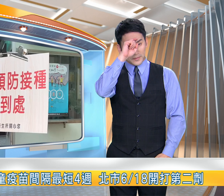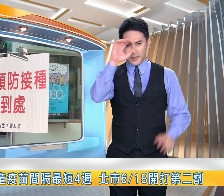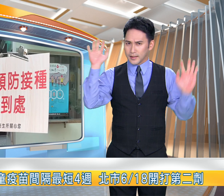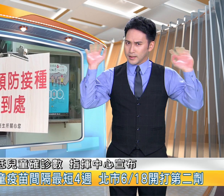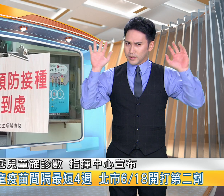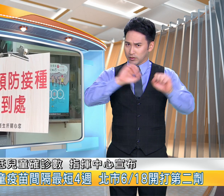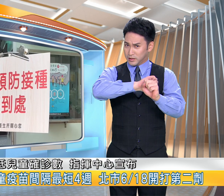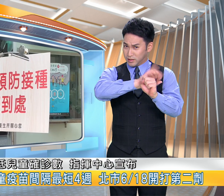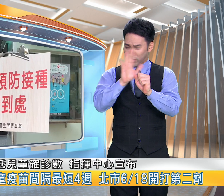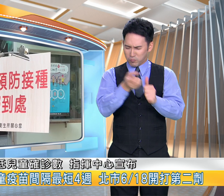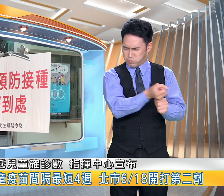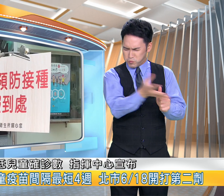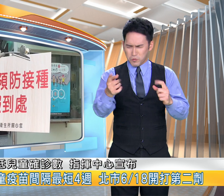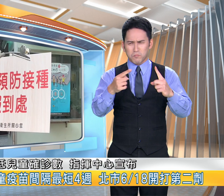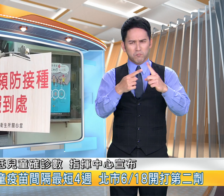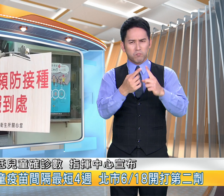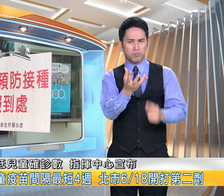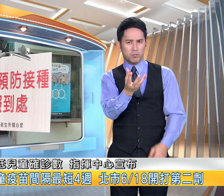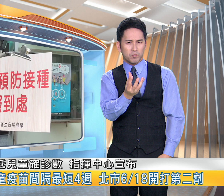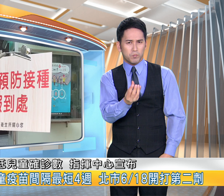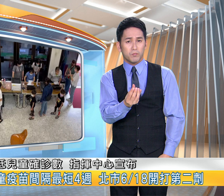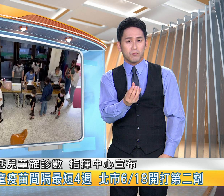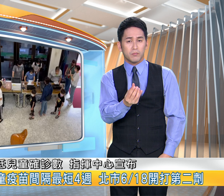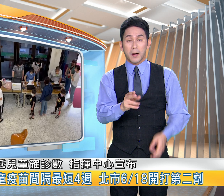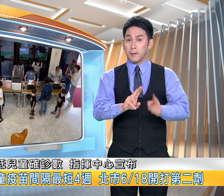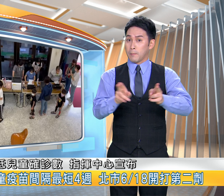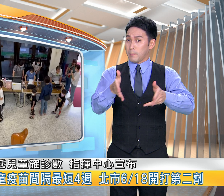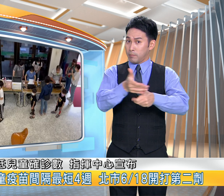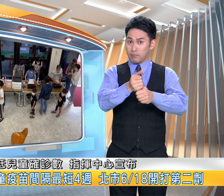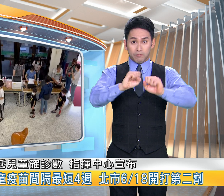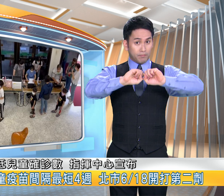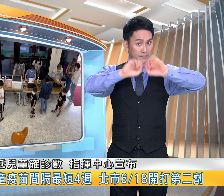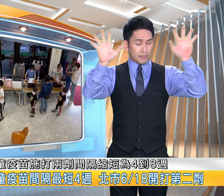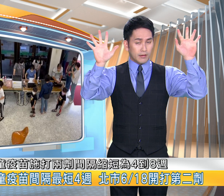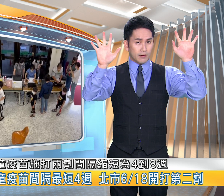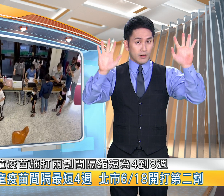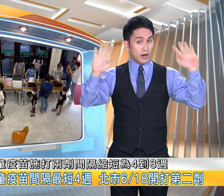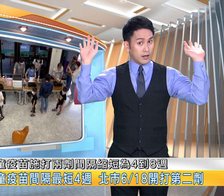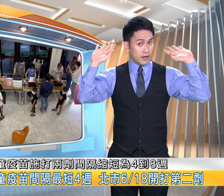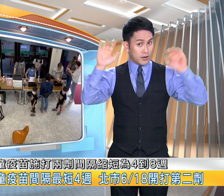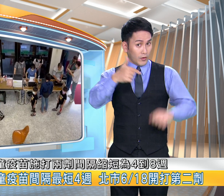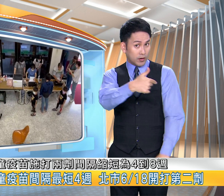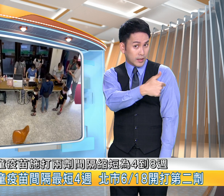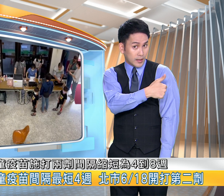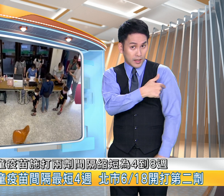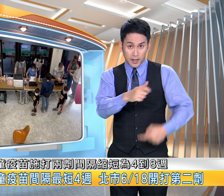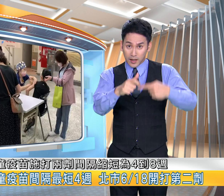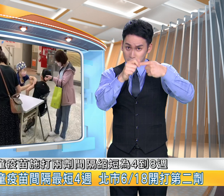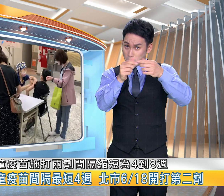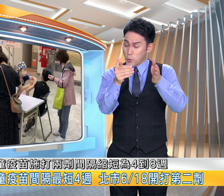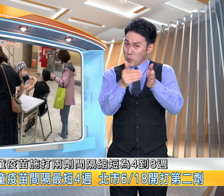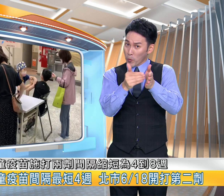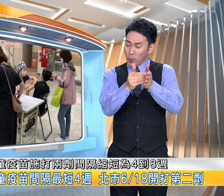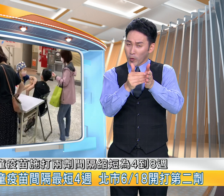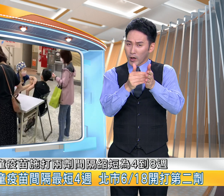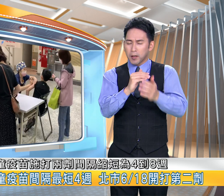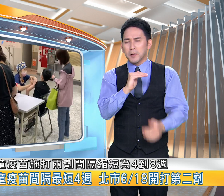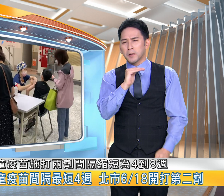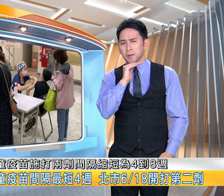为了降低儿童的确诊数，指挥中心宣布，儿童疫苗施打2剂的间隔缩